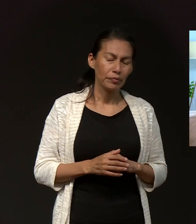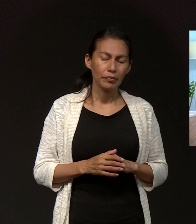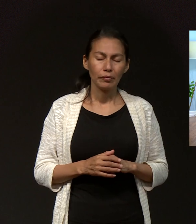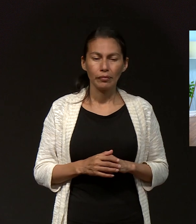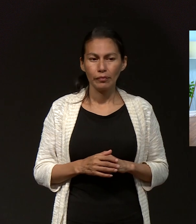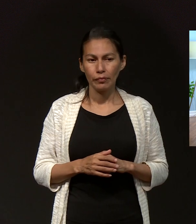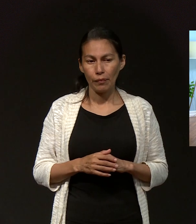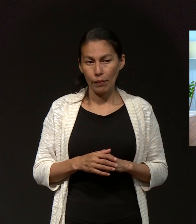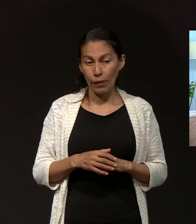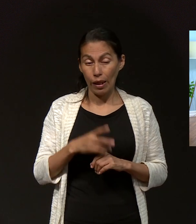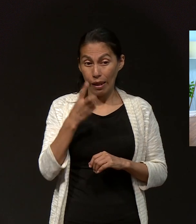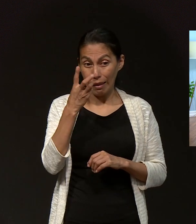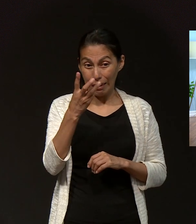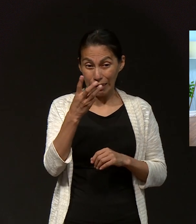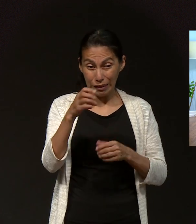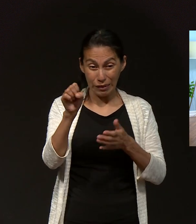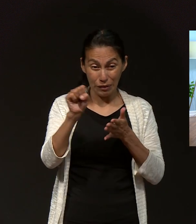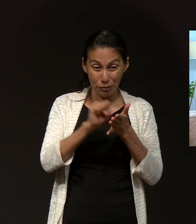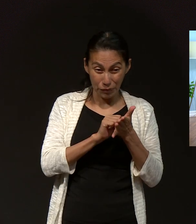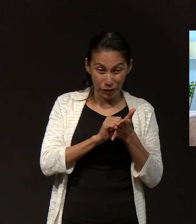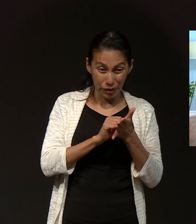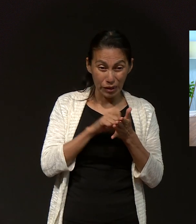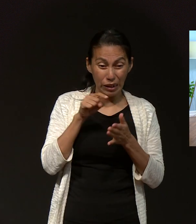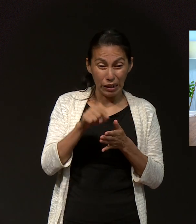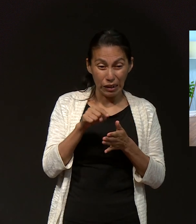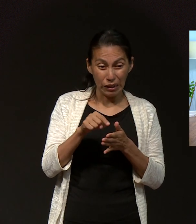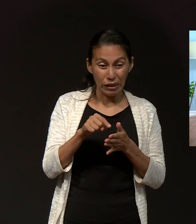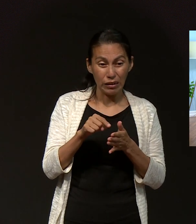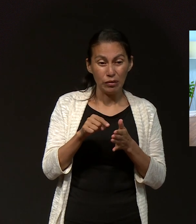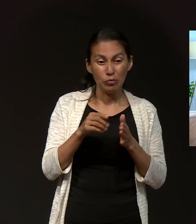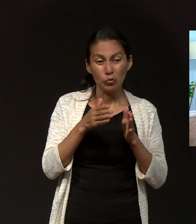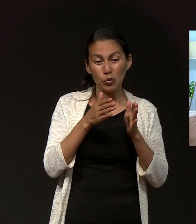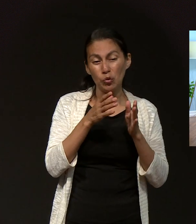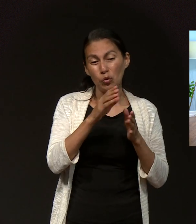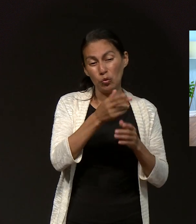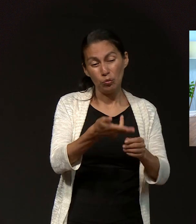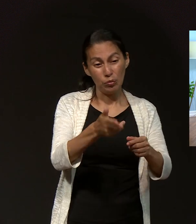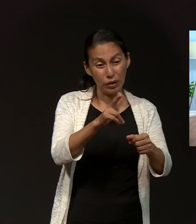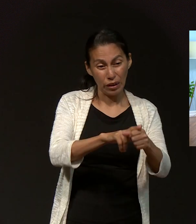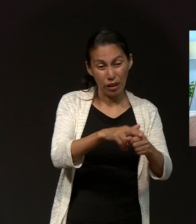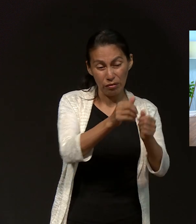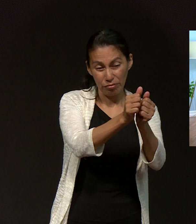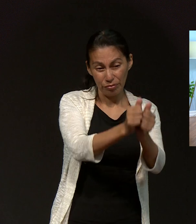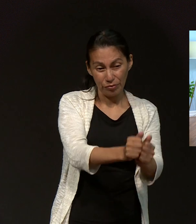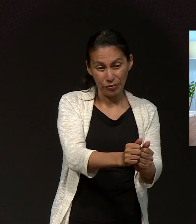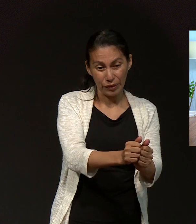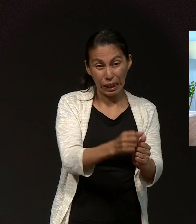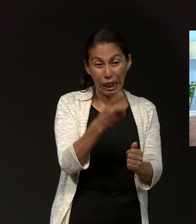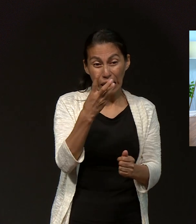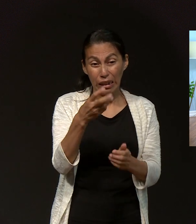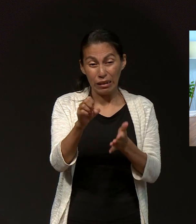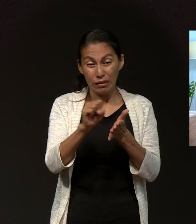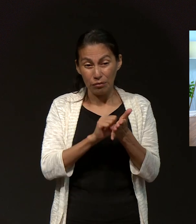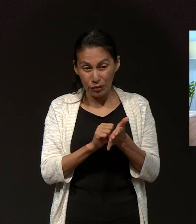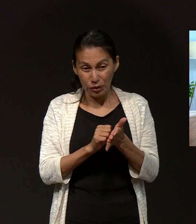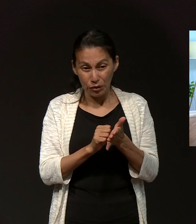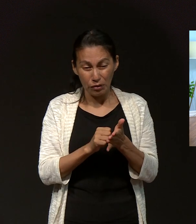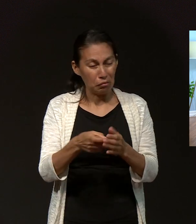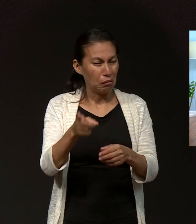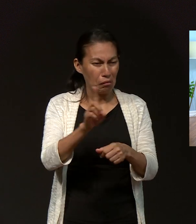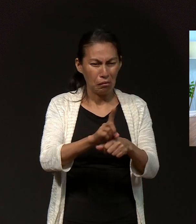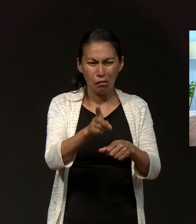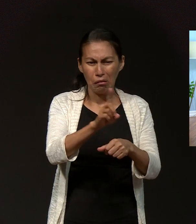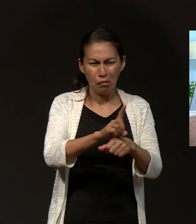pasó con tu papá? Cada día que pasaba fue tres meses de internado y fueron tres meses de oración.